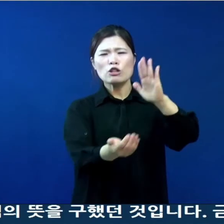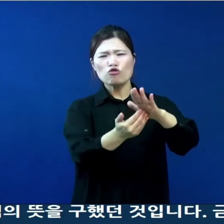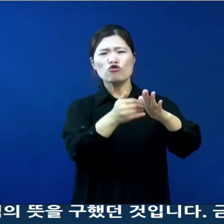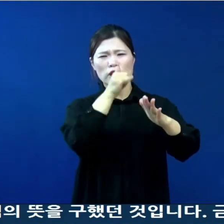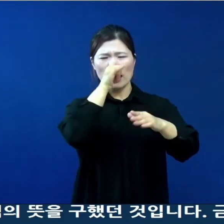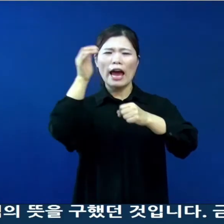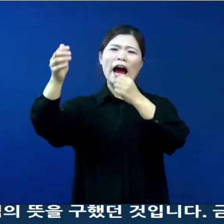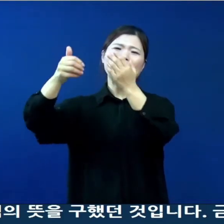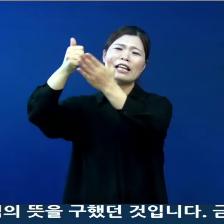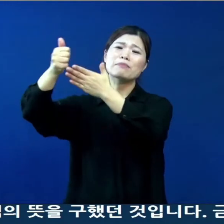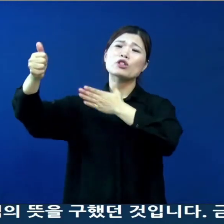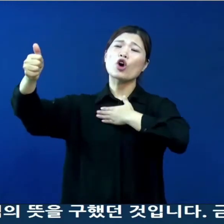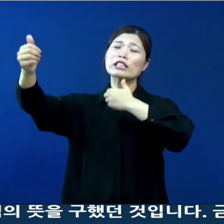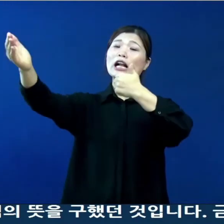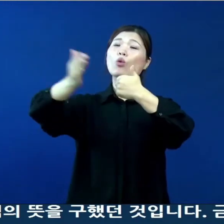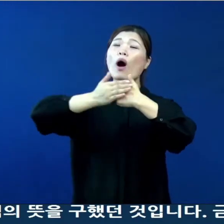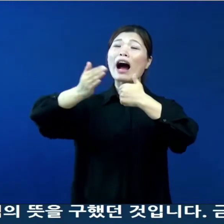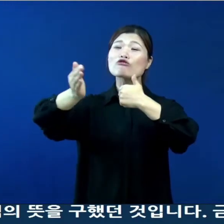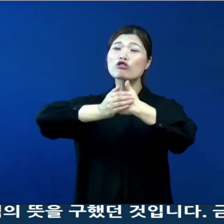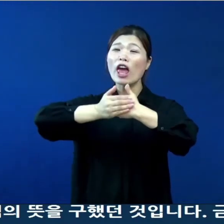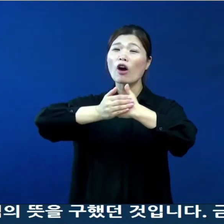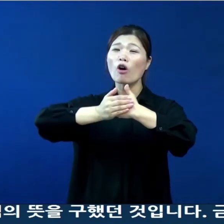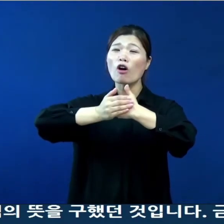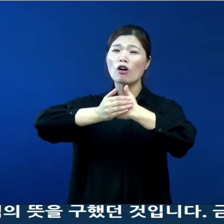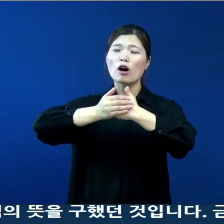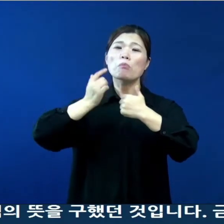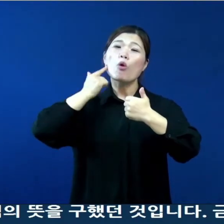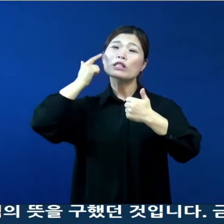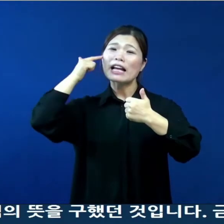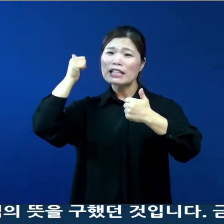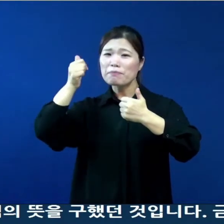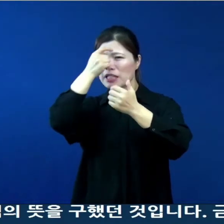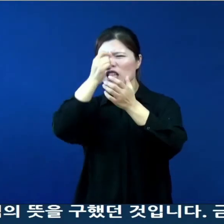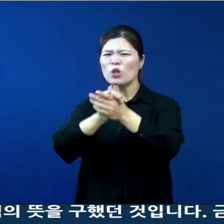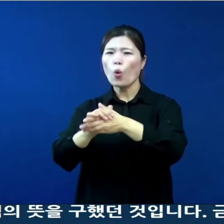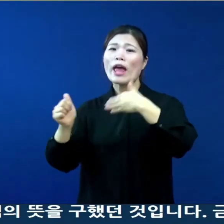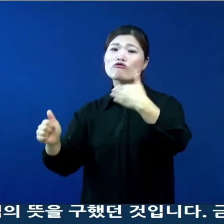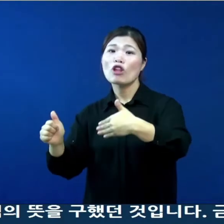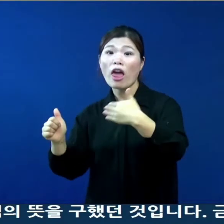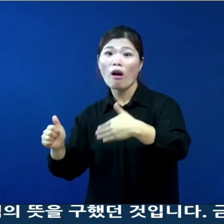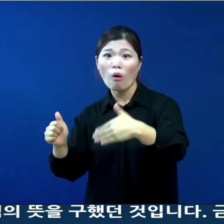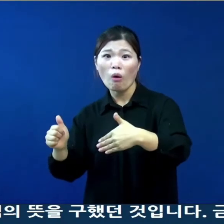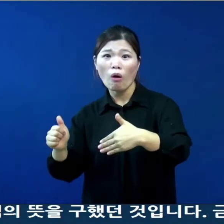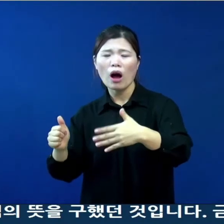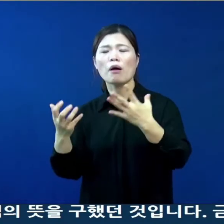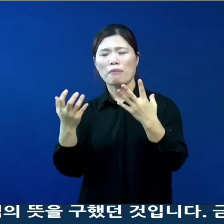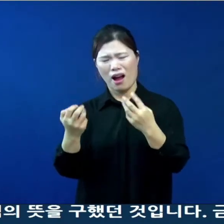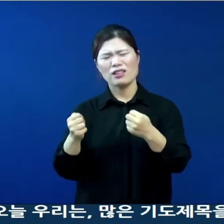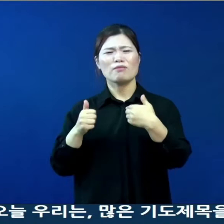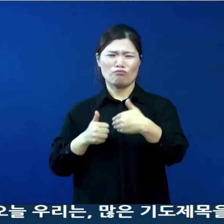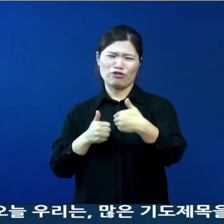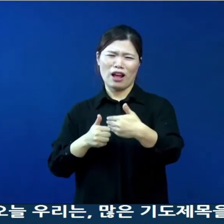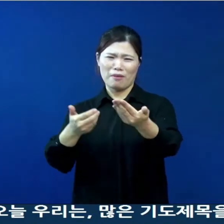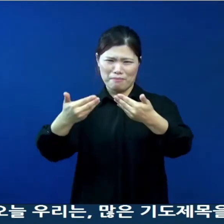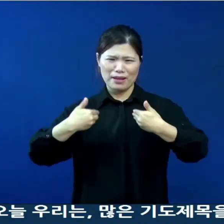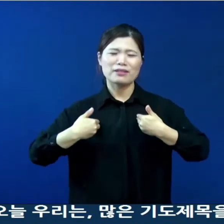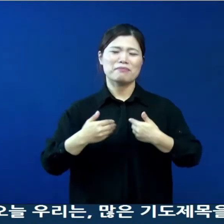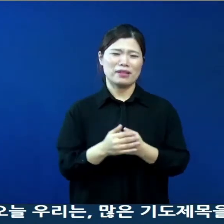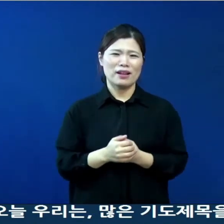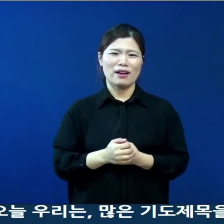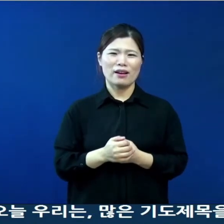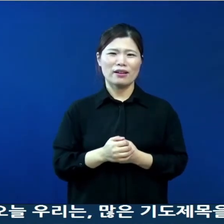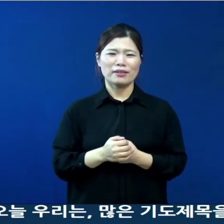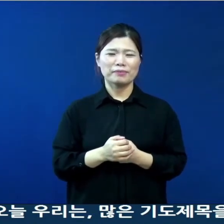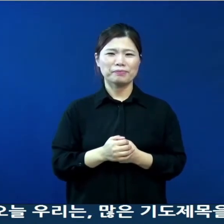저를 잘 도와주시도록 목사님 기도 부탁드립니다. 이런 기도를 얼마나 많이 듣는지 모르는